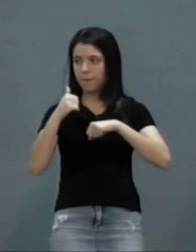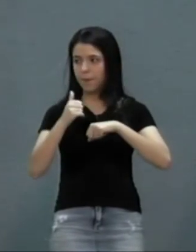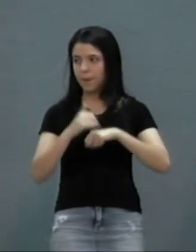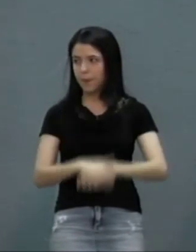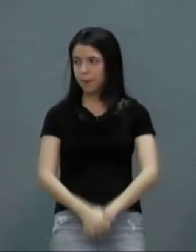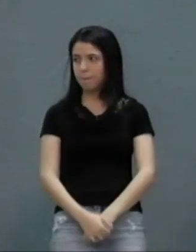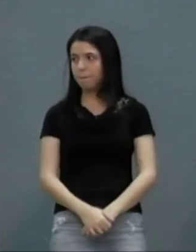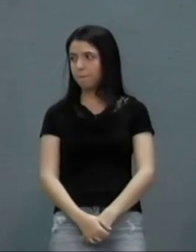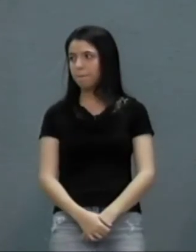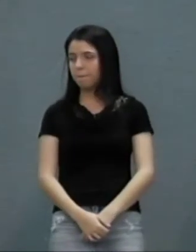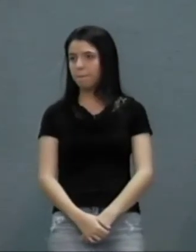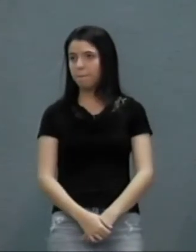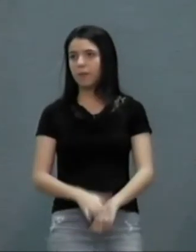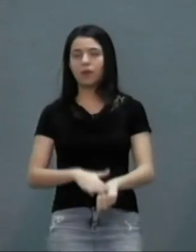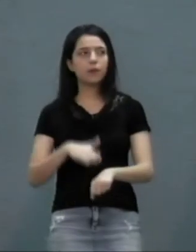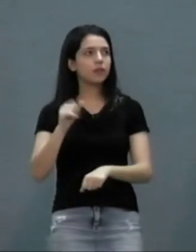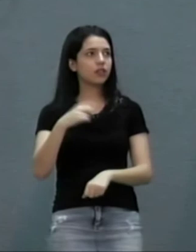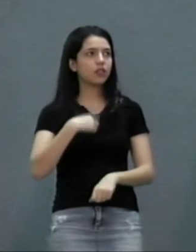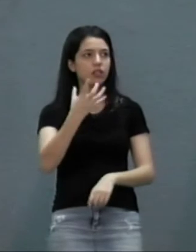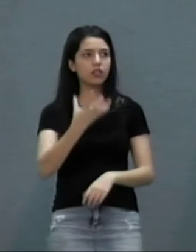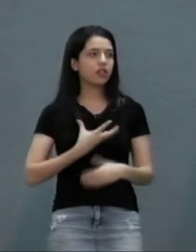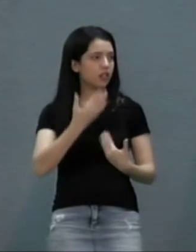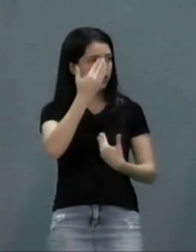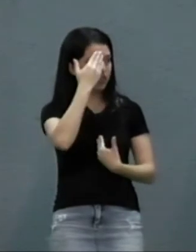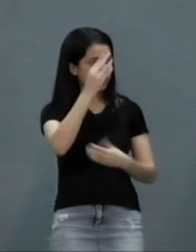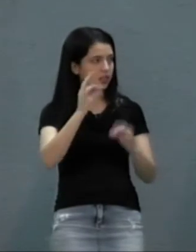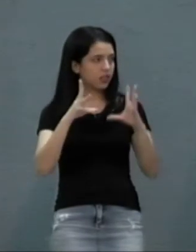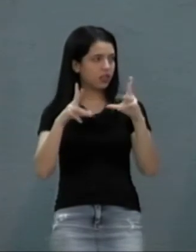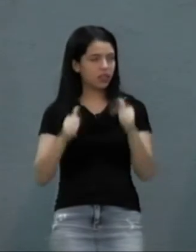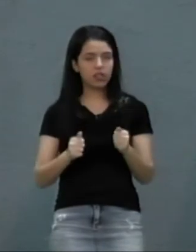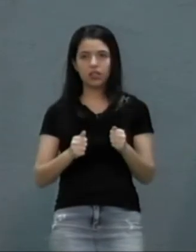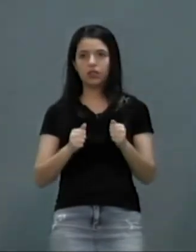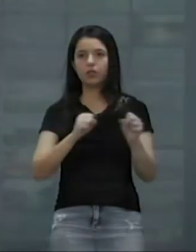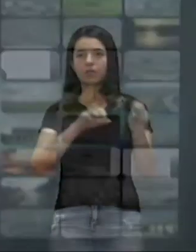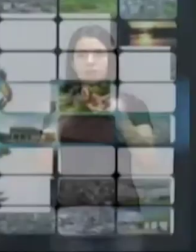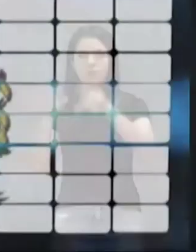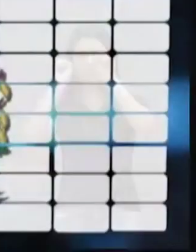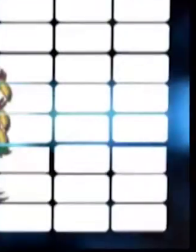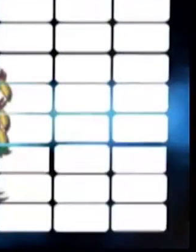mutirão. No mais, queria agradecer a presença de todos e tenha uma semana abençoada.